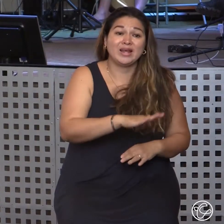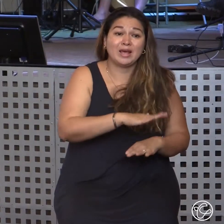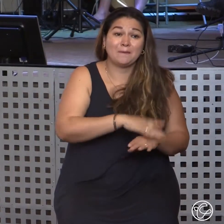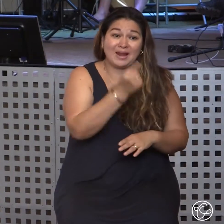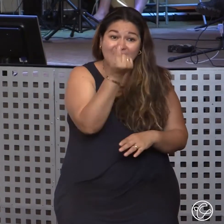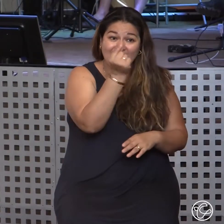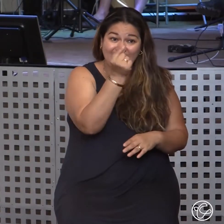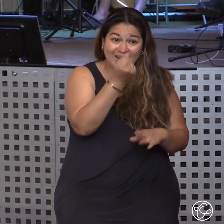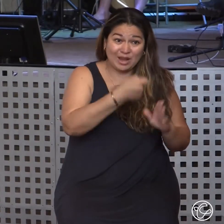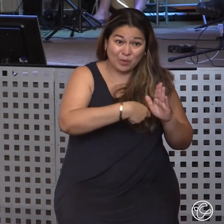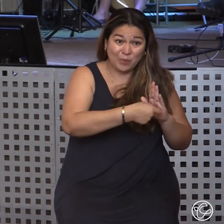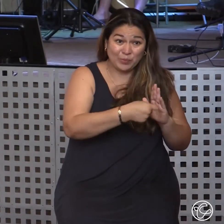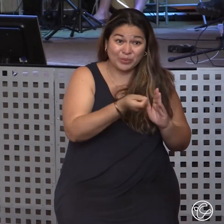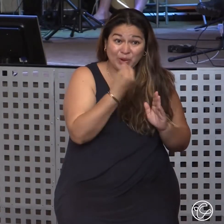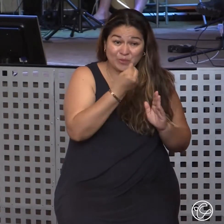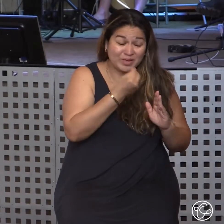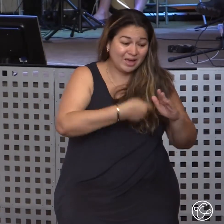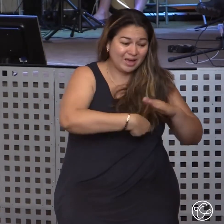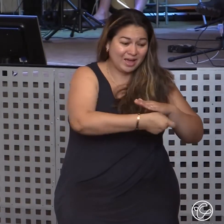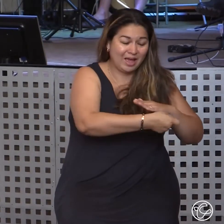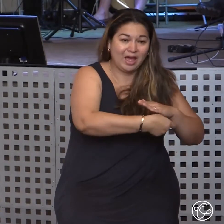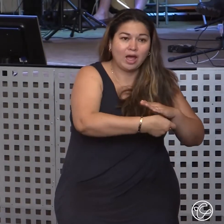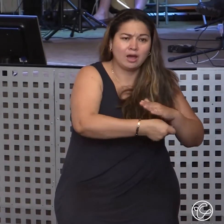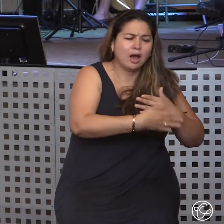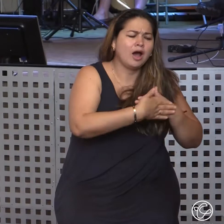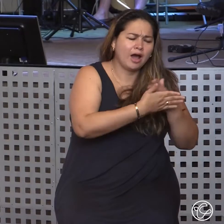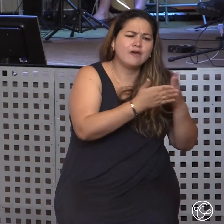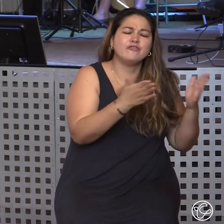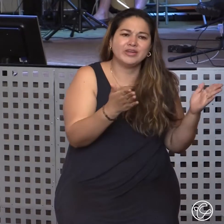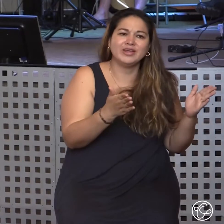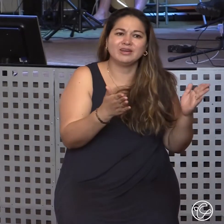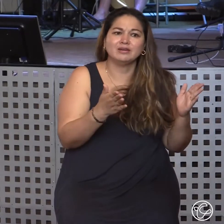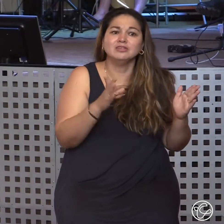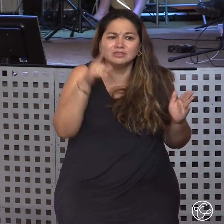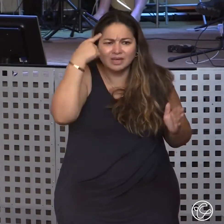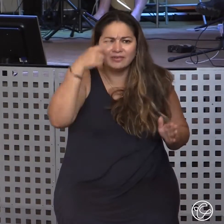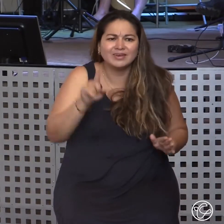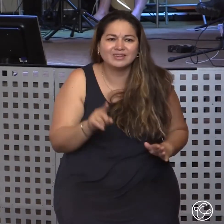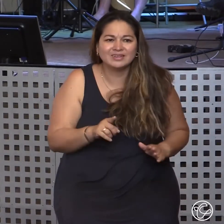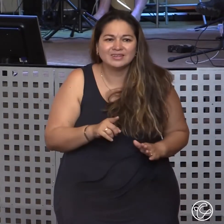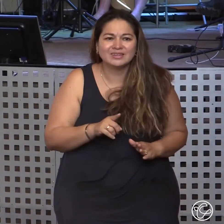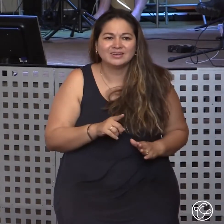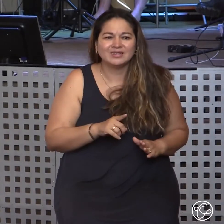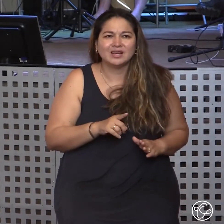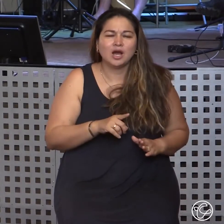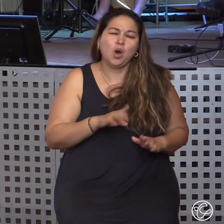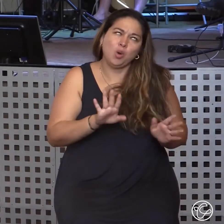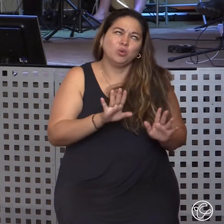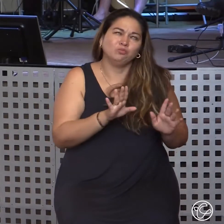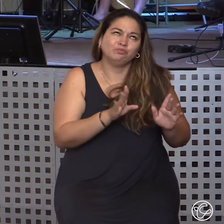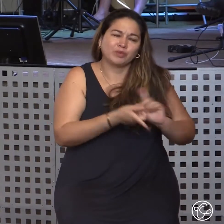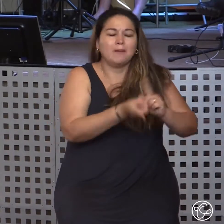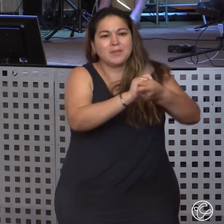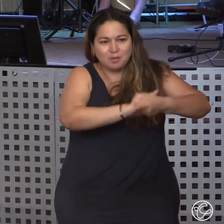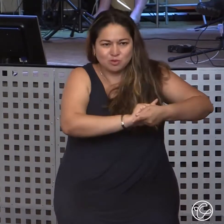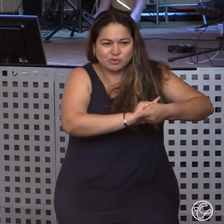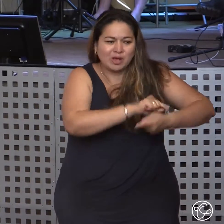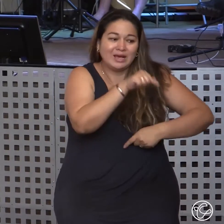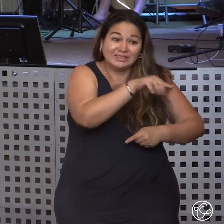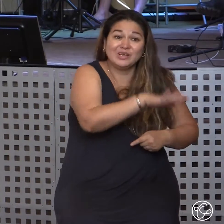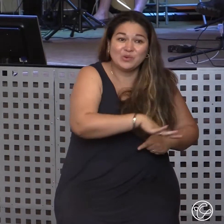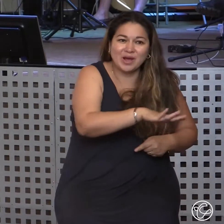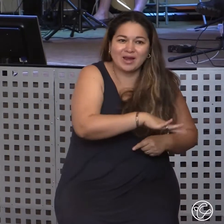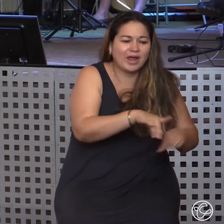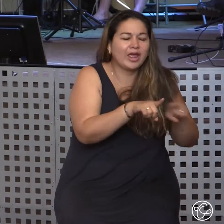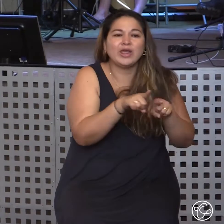a intercambiar la palabra. Abrir espacios espirituales. Necesitamos